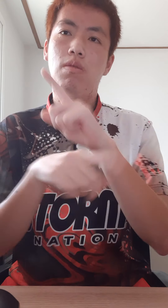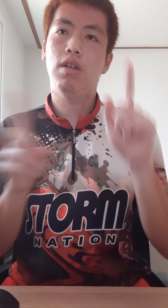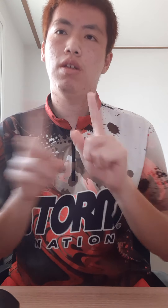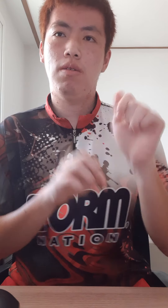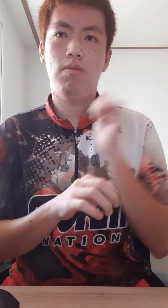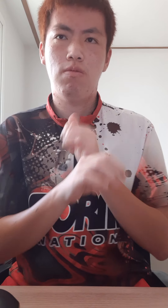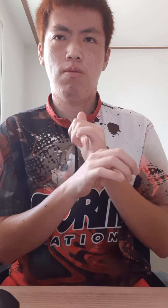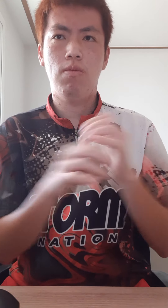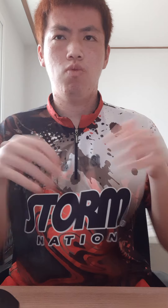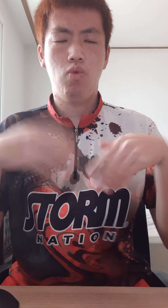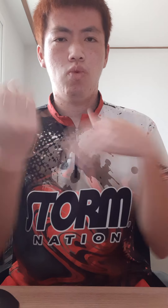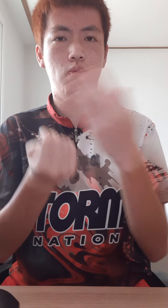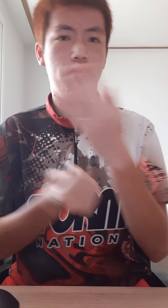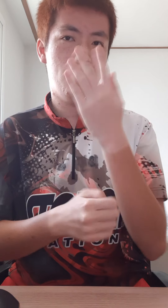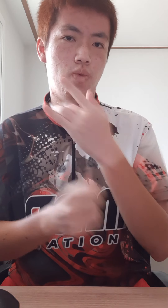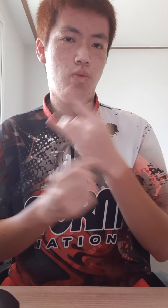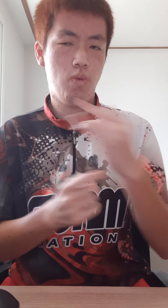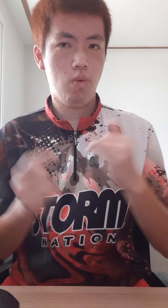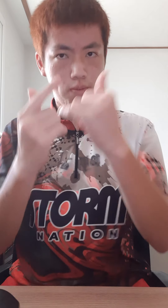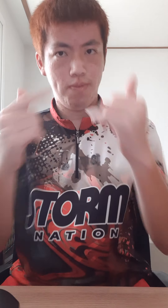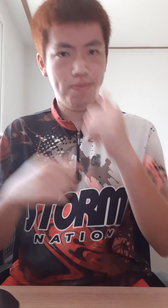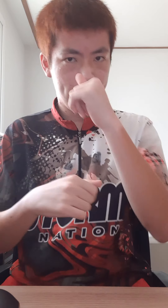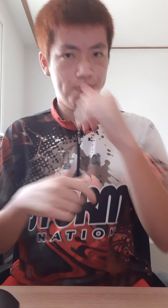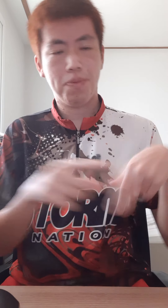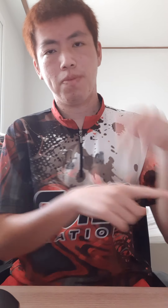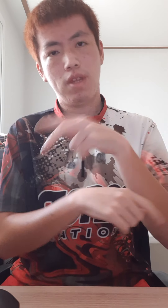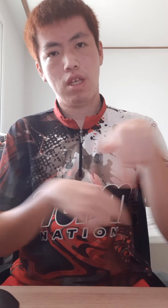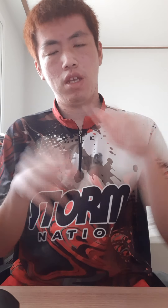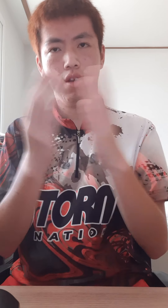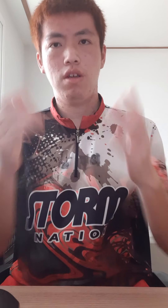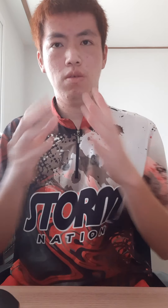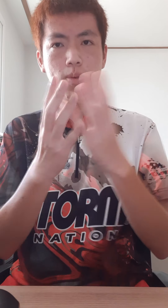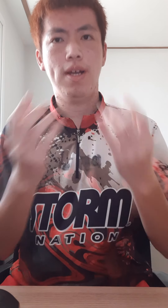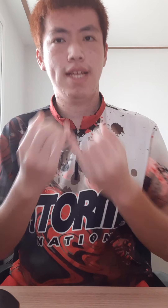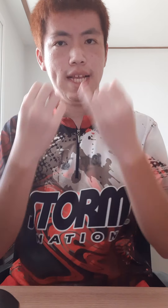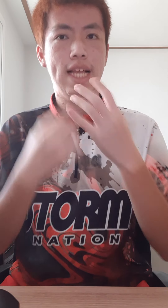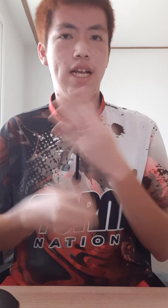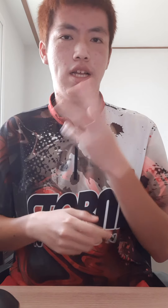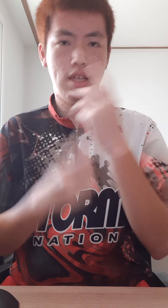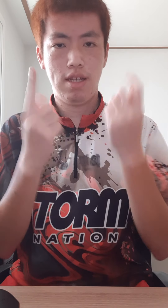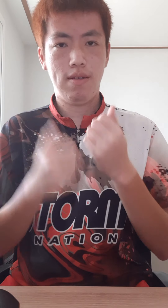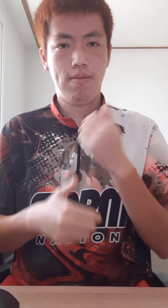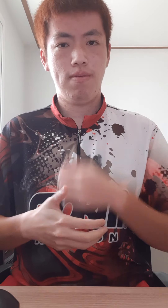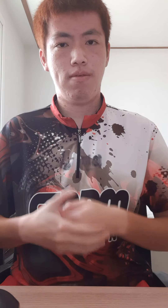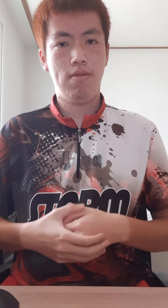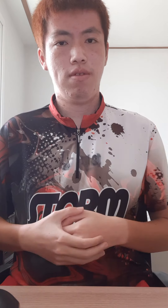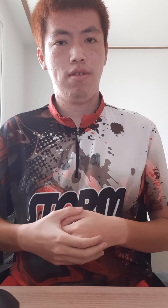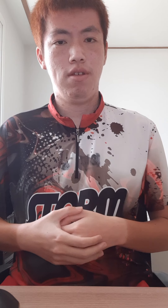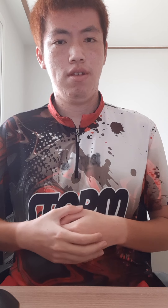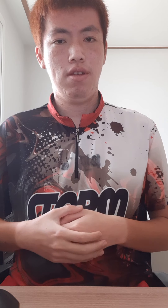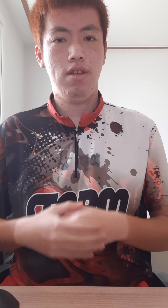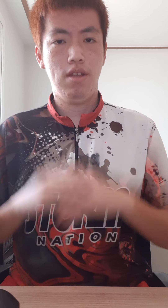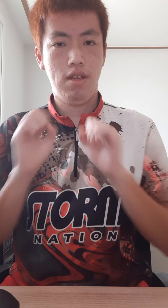분야 우수 지역으로 전북, 전남, 경북 지역이 분발 지역으로 나타났습니다. 복지 분야에서